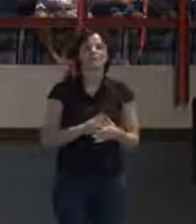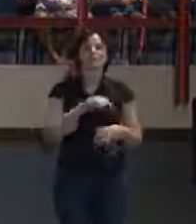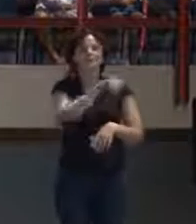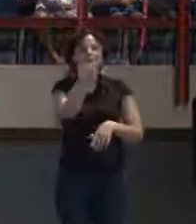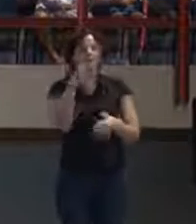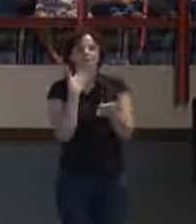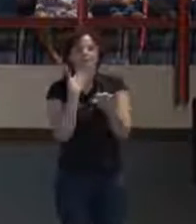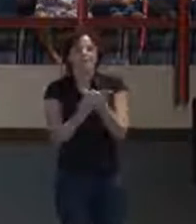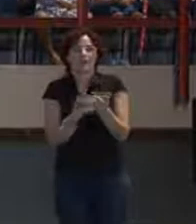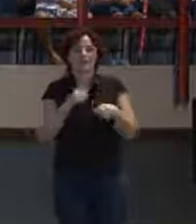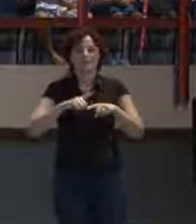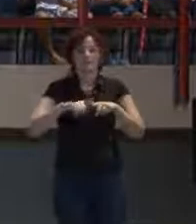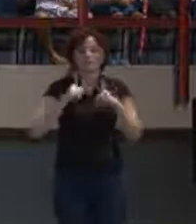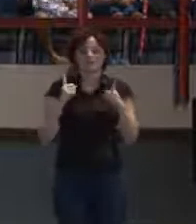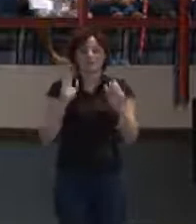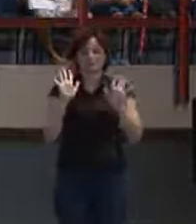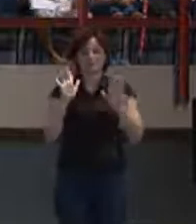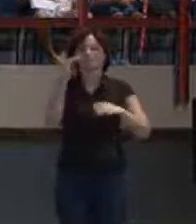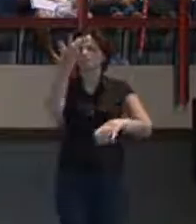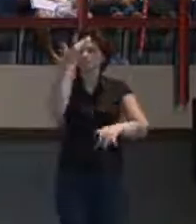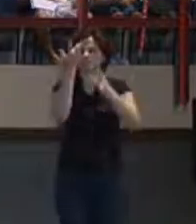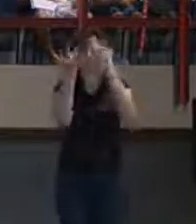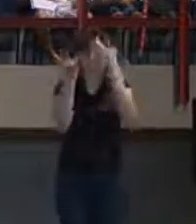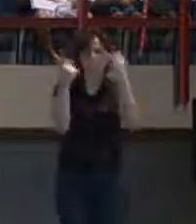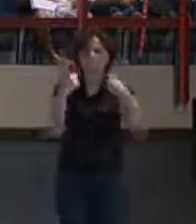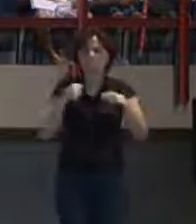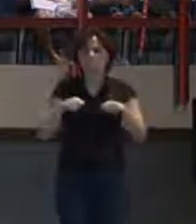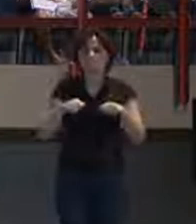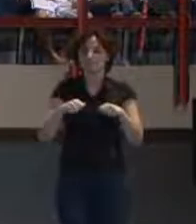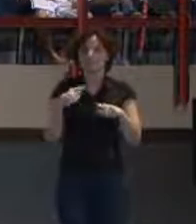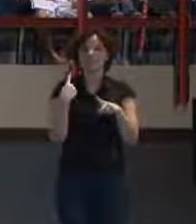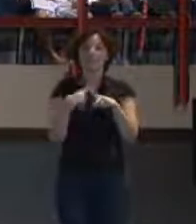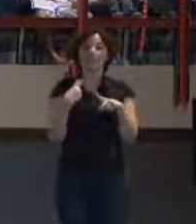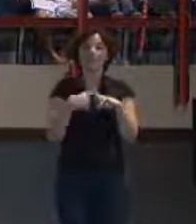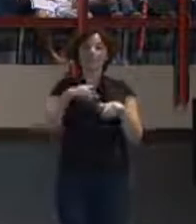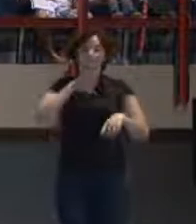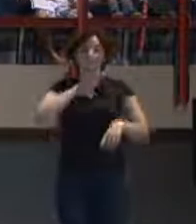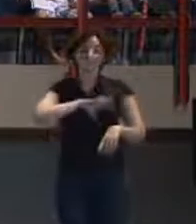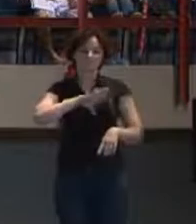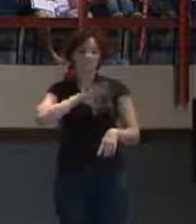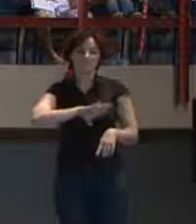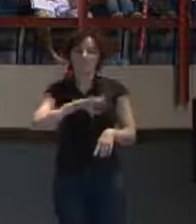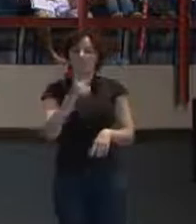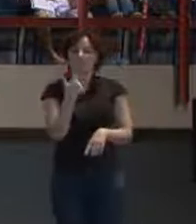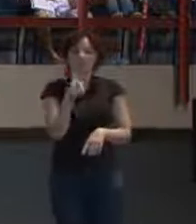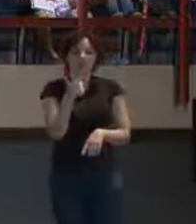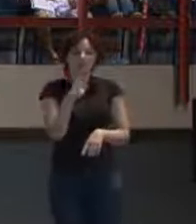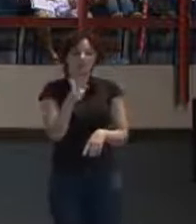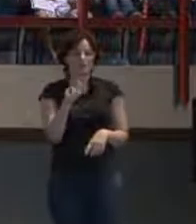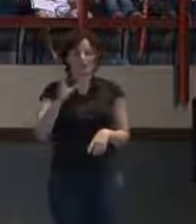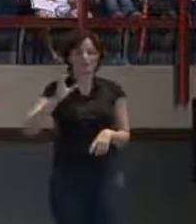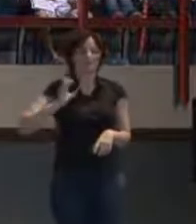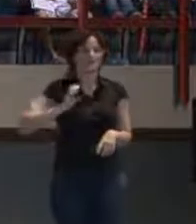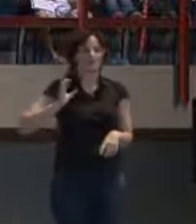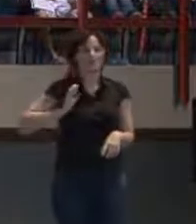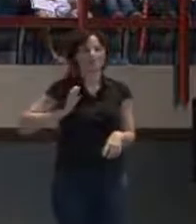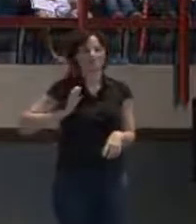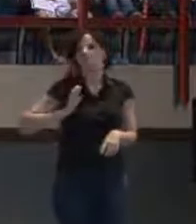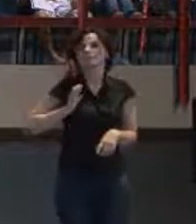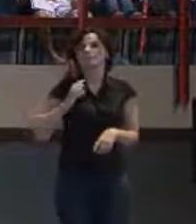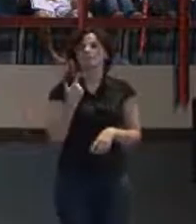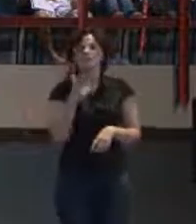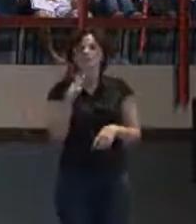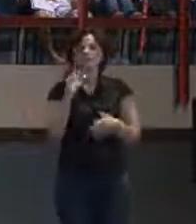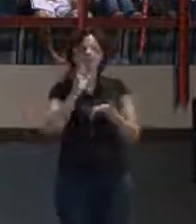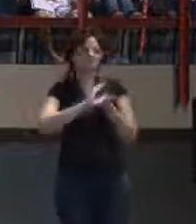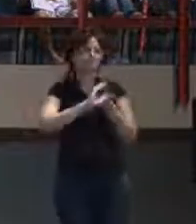mas é fundamental que vocês guardem isso, porque Portugal não tinha dinheiro. Aí você diz, não, você está querendo rir da